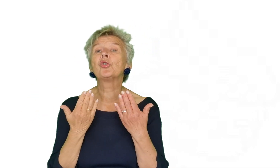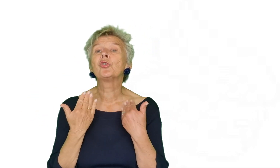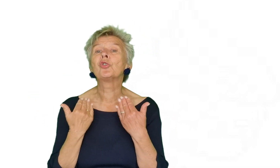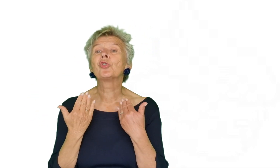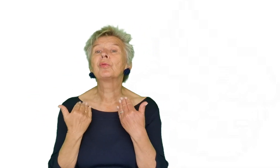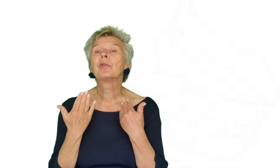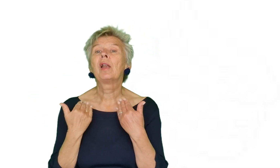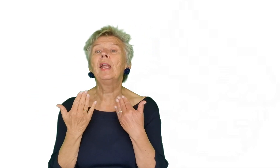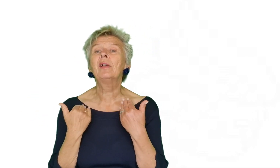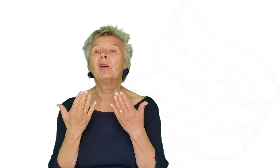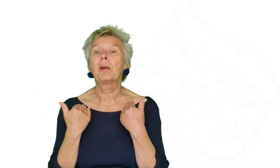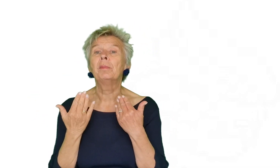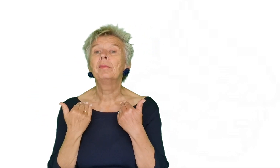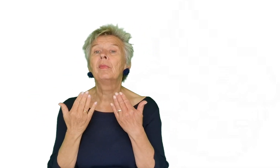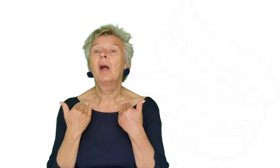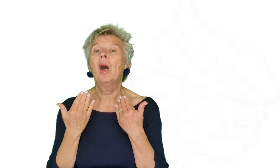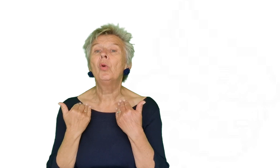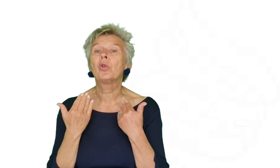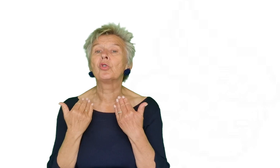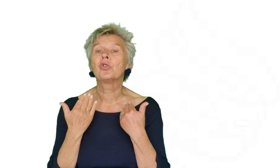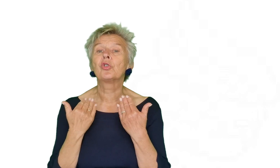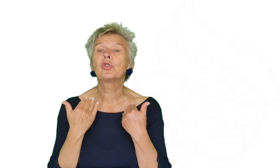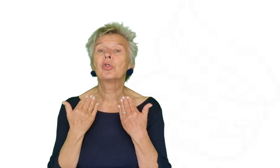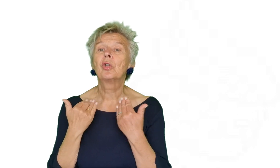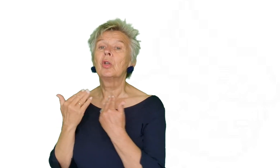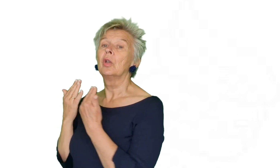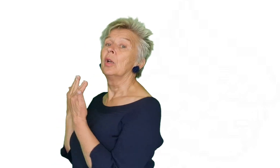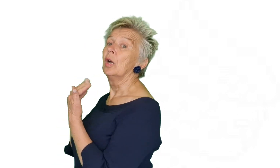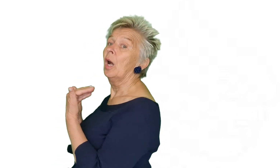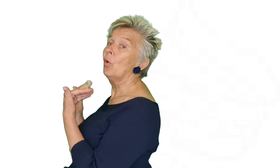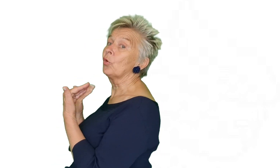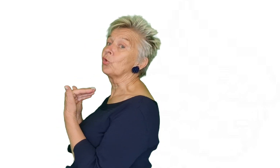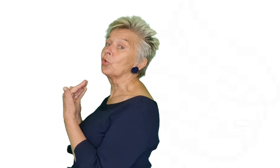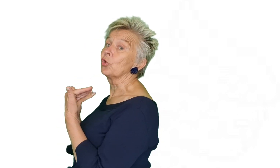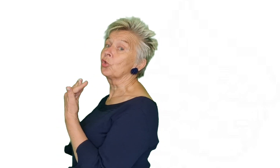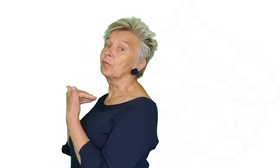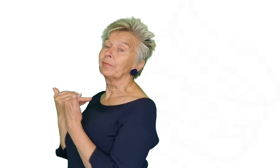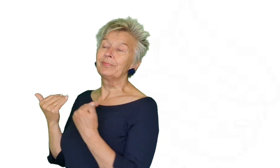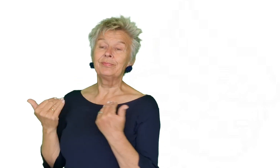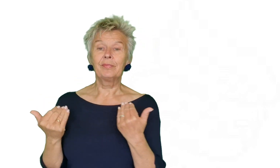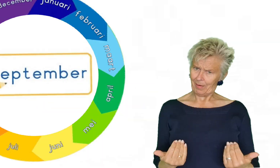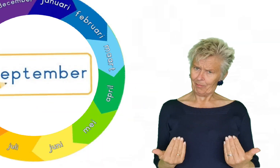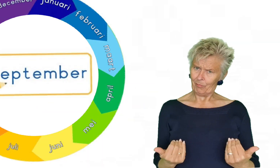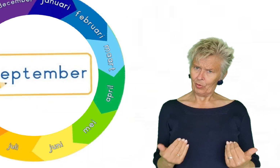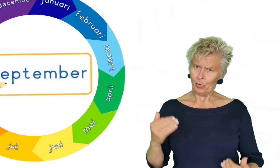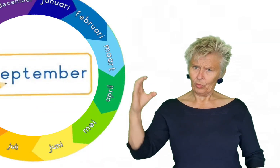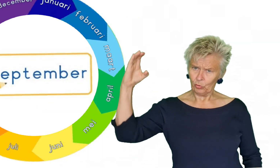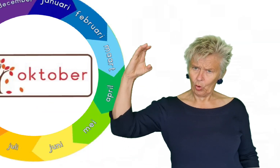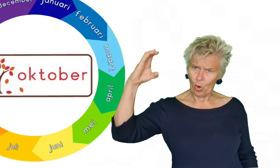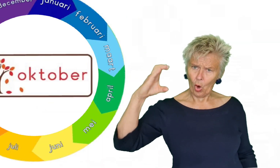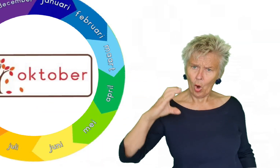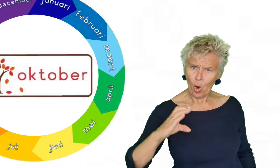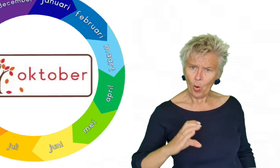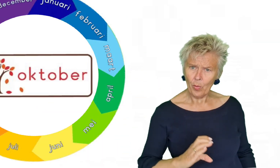Augustus. Lekker warm. Augustus. Augustus. September,